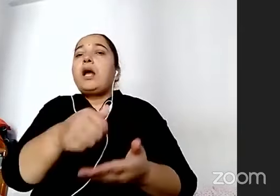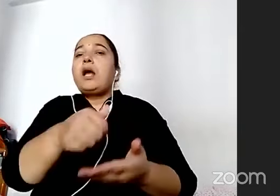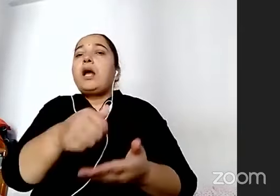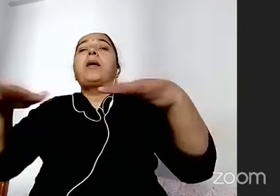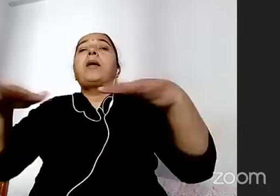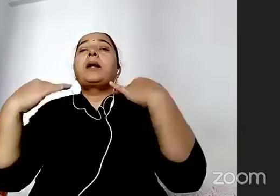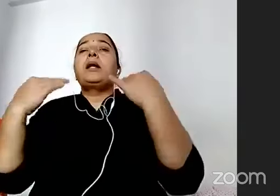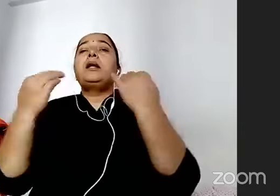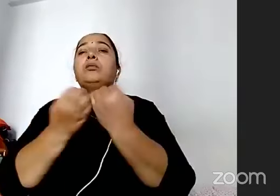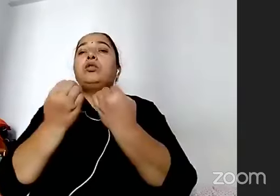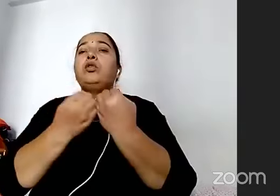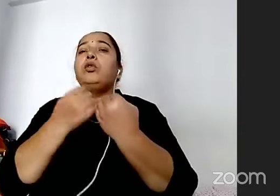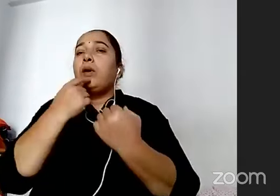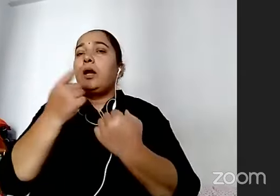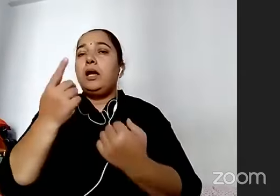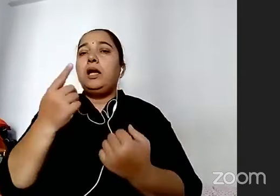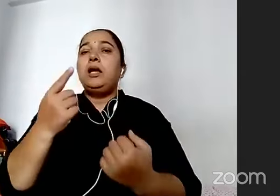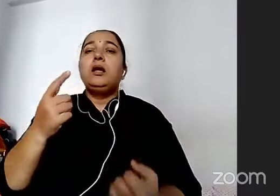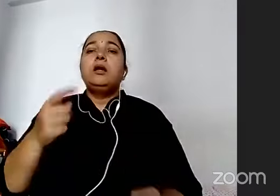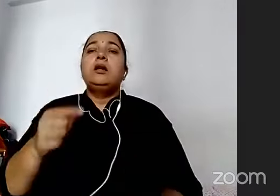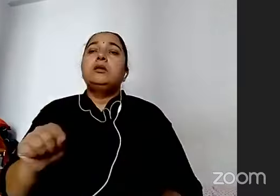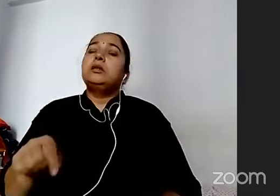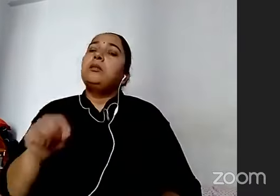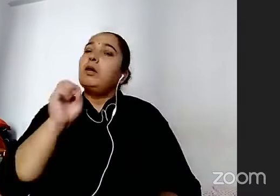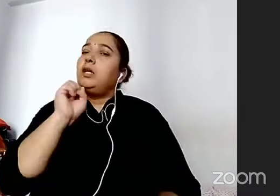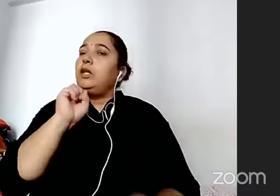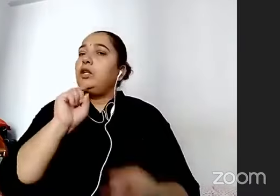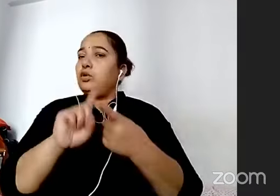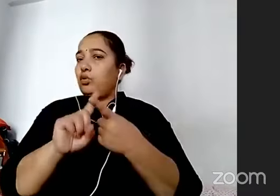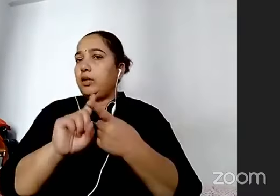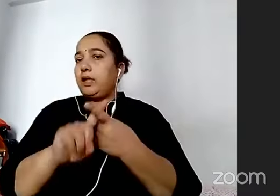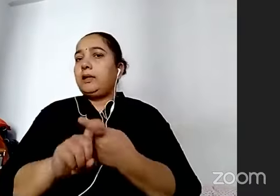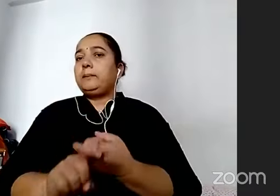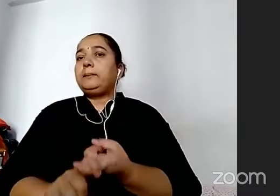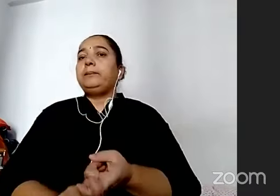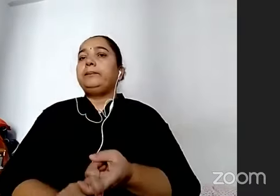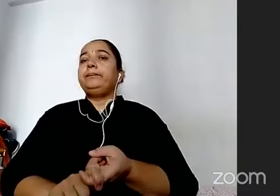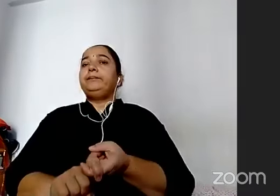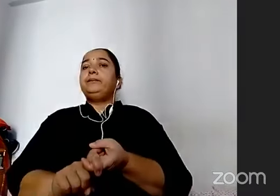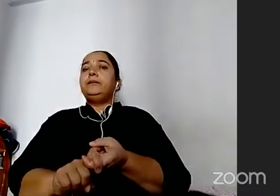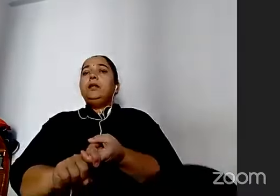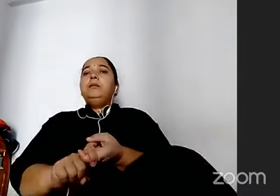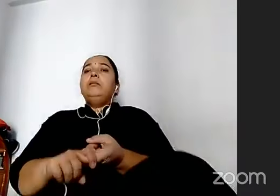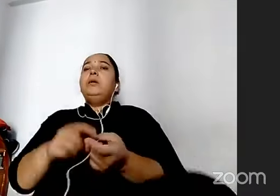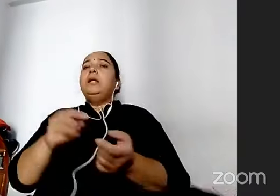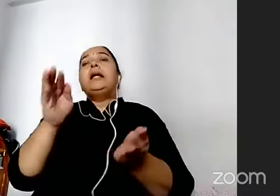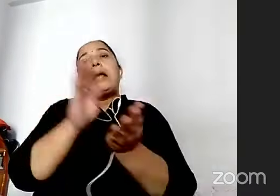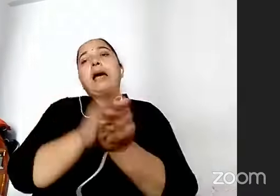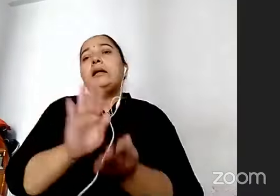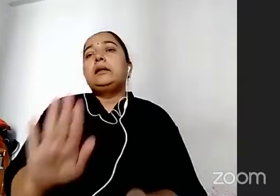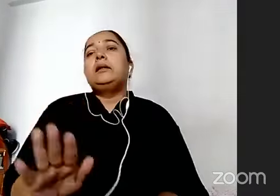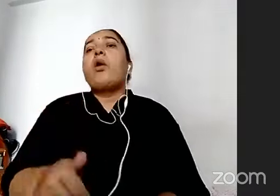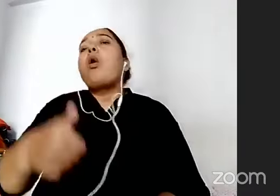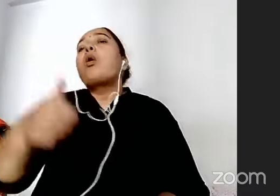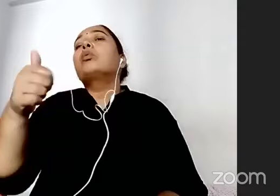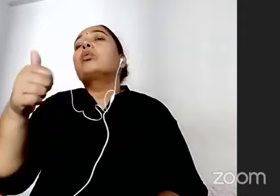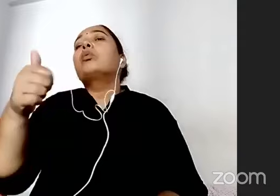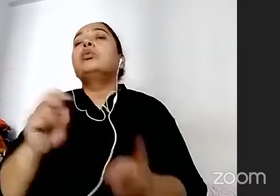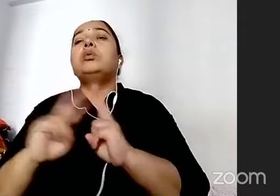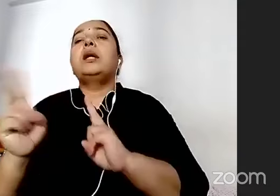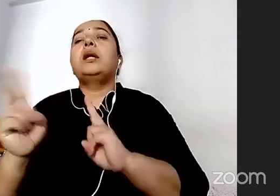कुराहरूलाई मैले यहाँनिर मेरो प्रस्तुतिमा राख्न चाहे। र अर्को कुरा चाहिँ स्व अभिव्यक्तिको कुराहरू को कुरा आएको